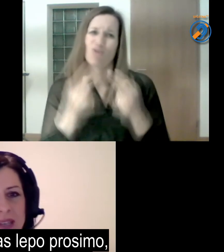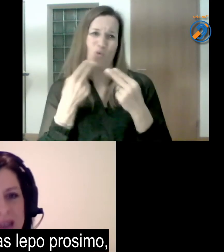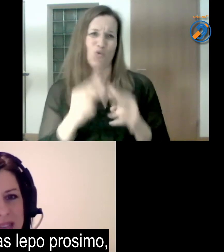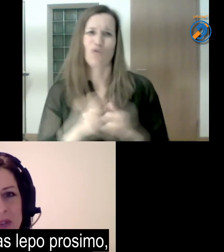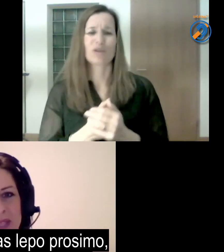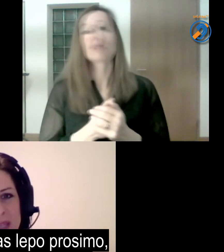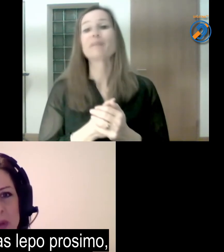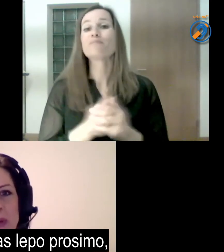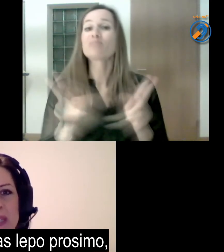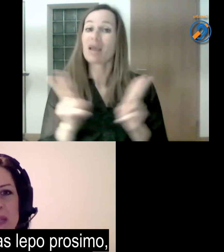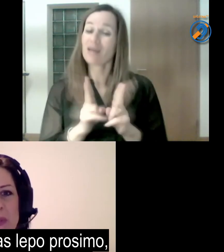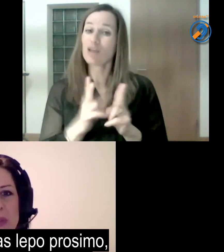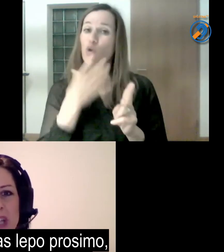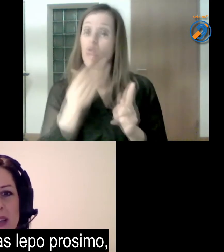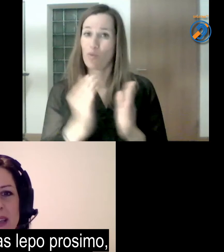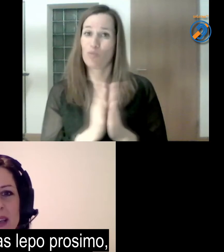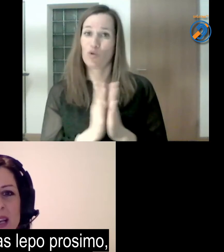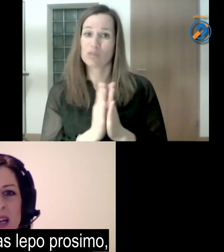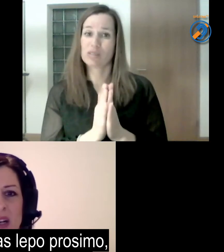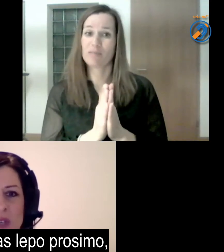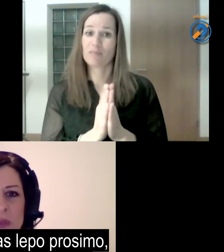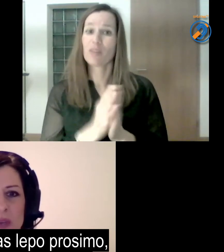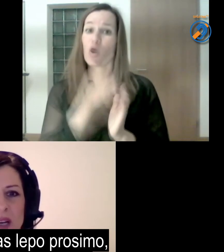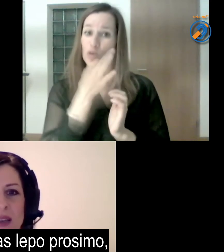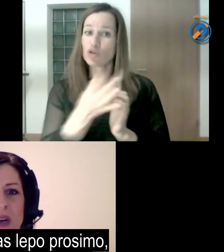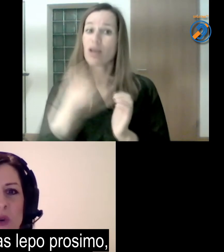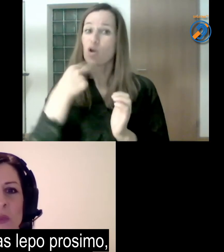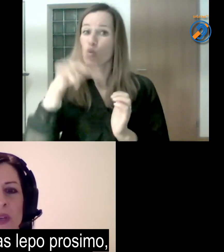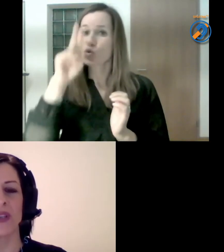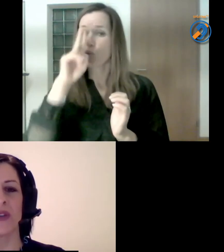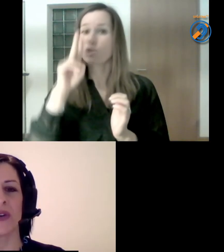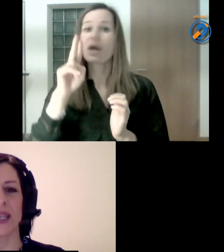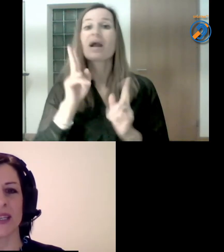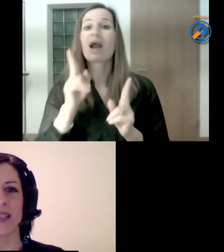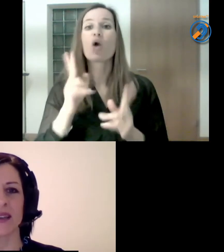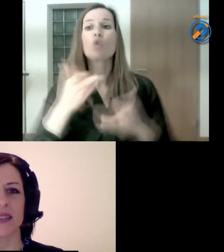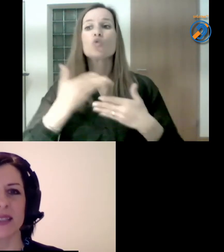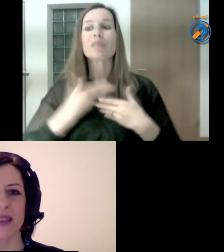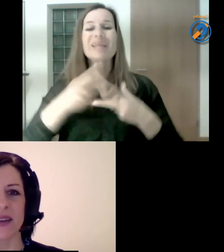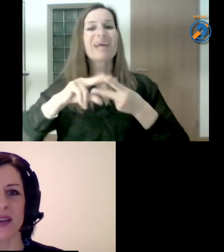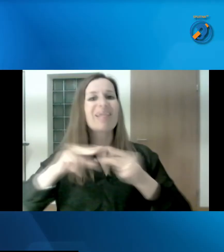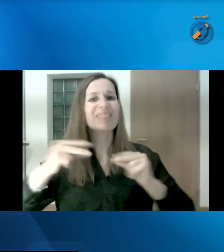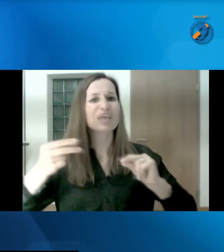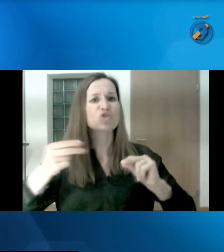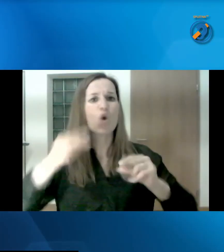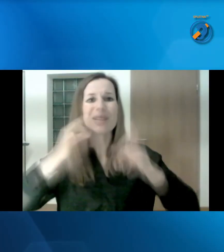Samo na kratko vas lepo prosim, vprašanje gospoda, kako priti do genetskega